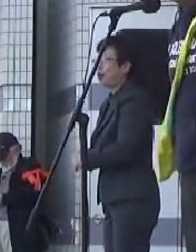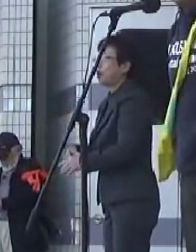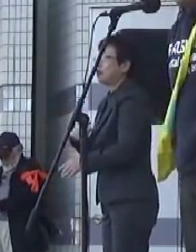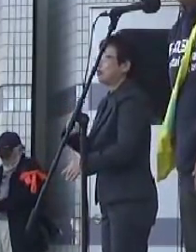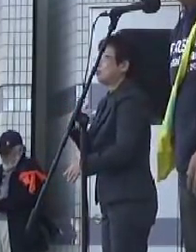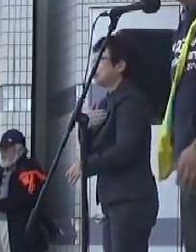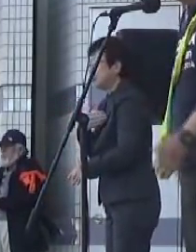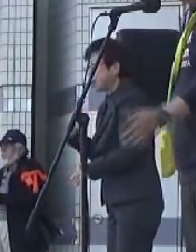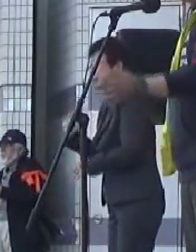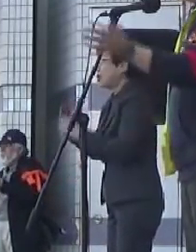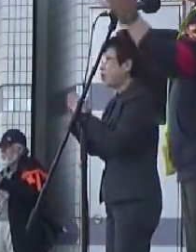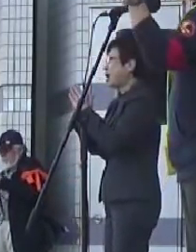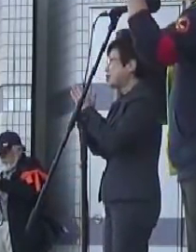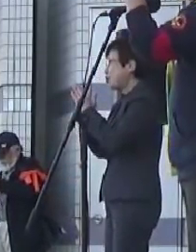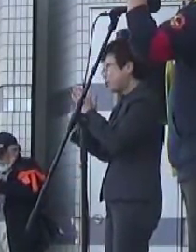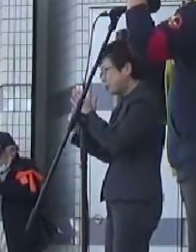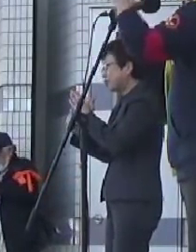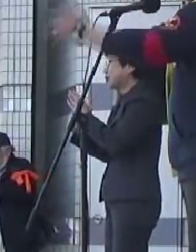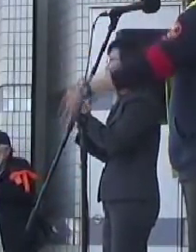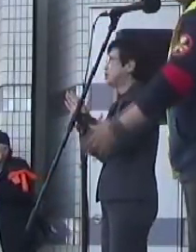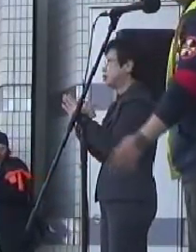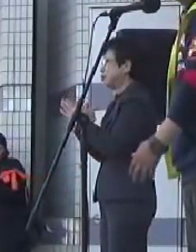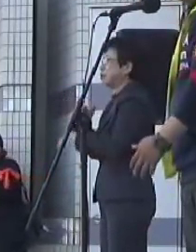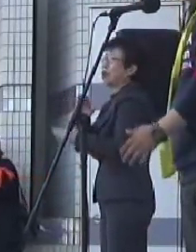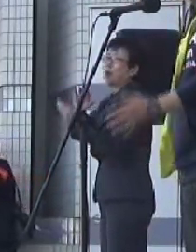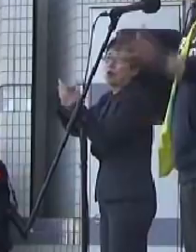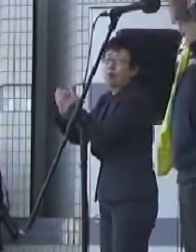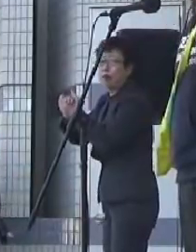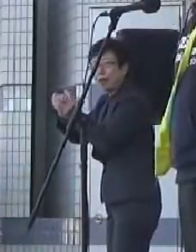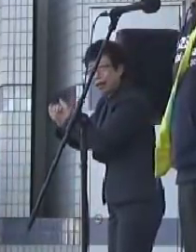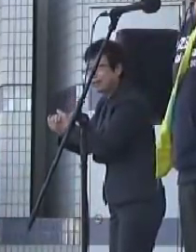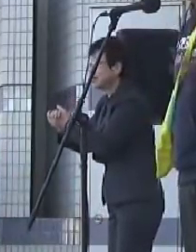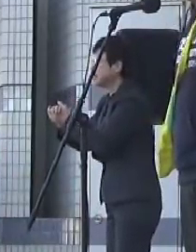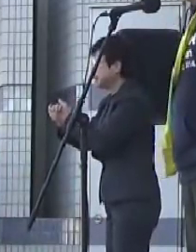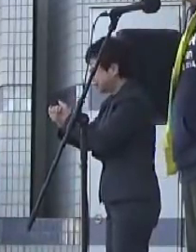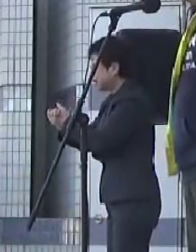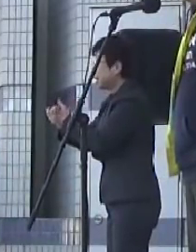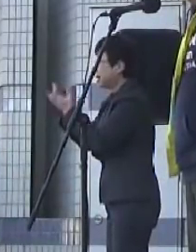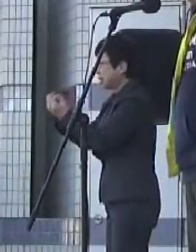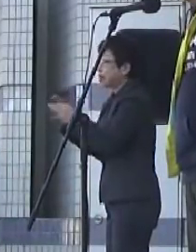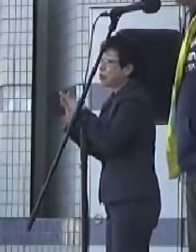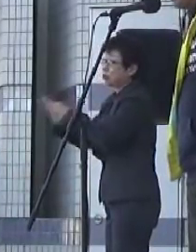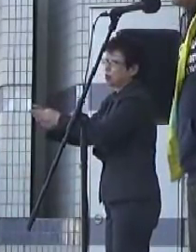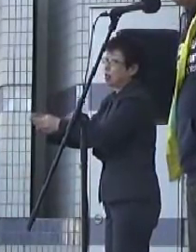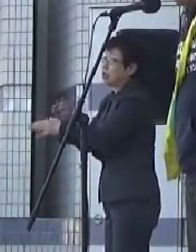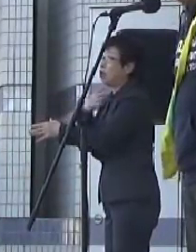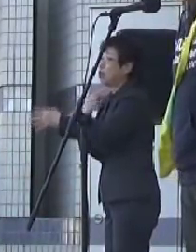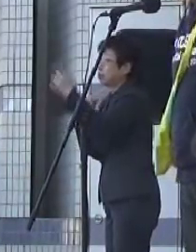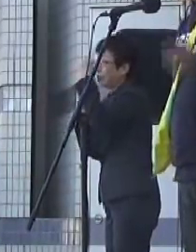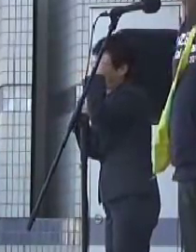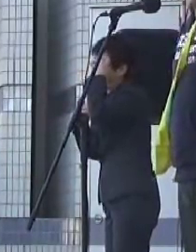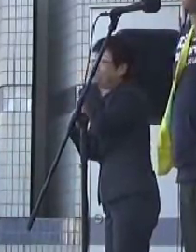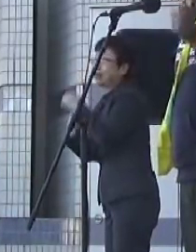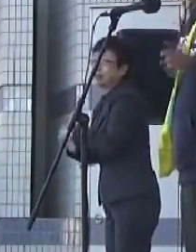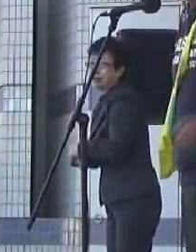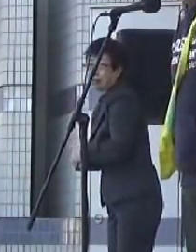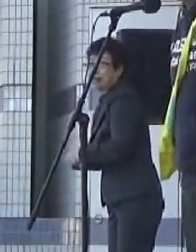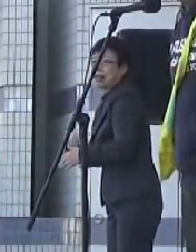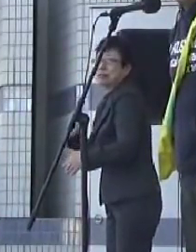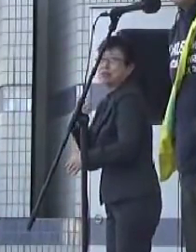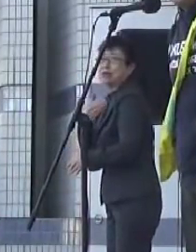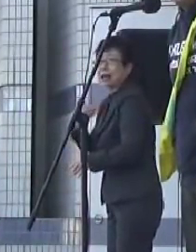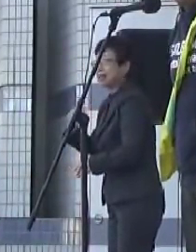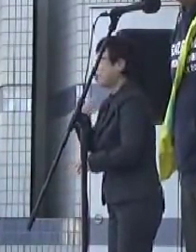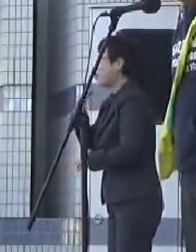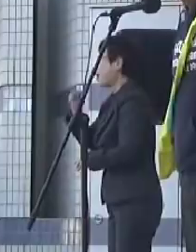自分の家族、自分の友達しっかり伝えていってもらいたいと思います。自分た